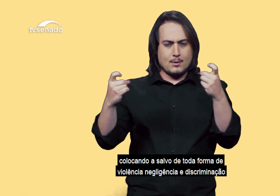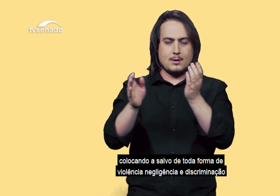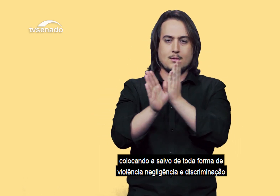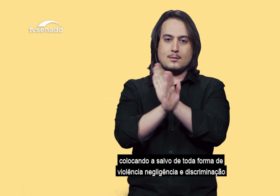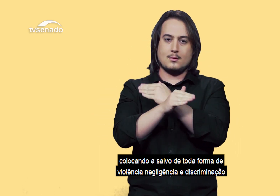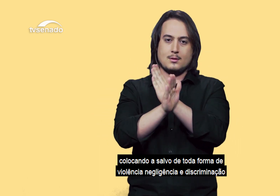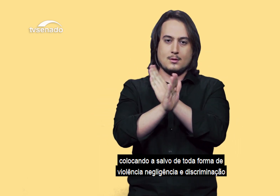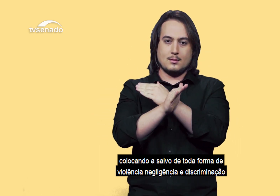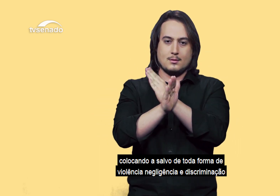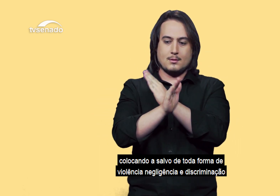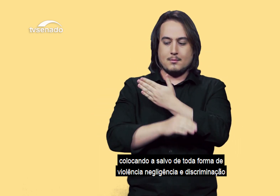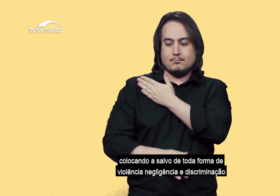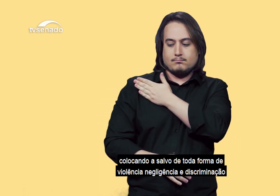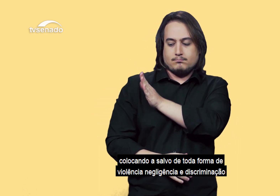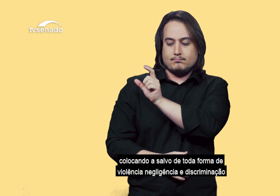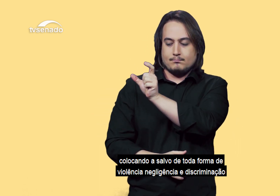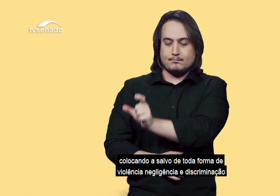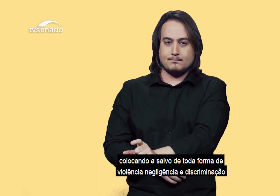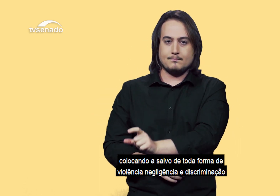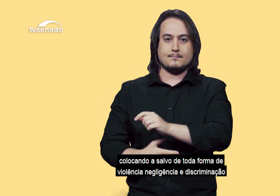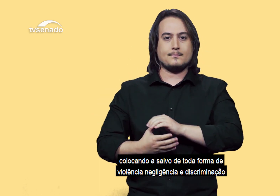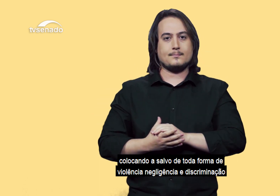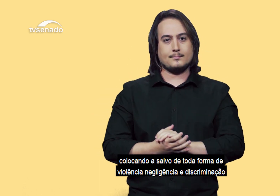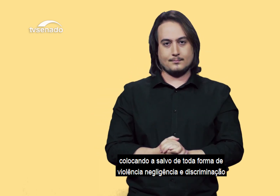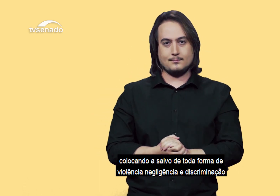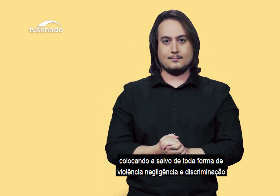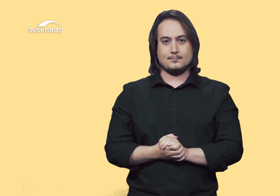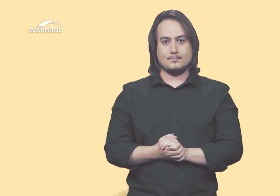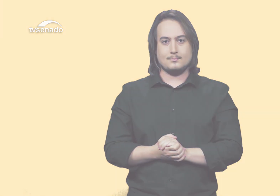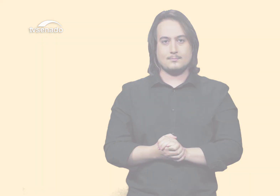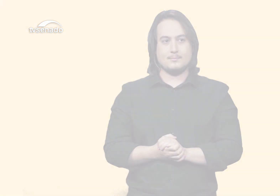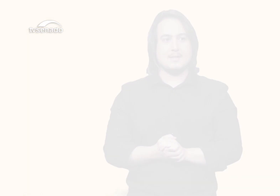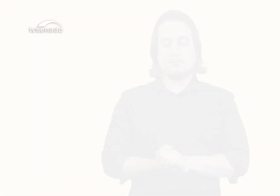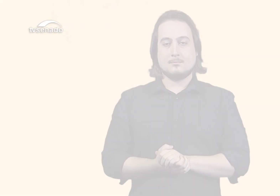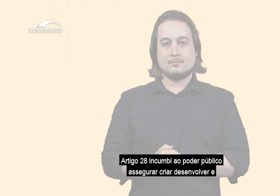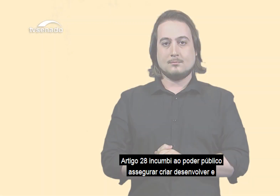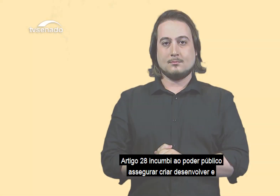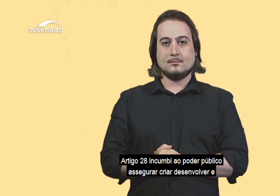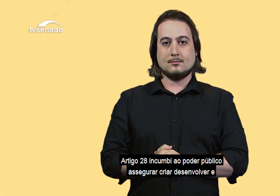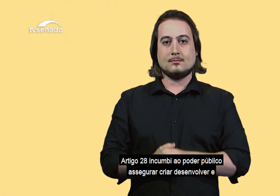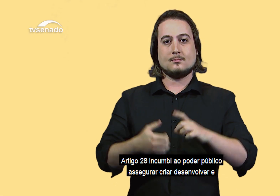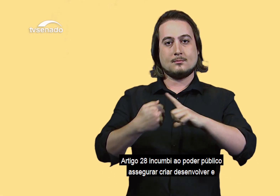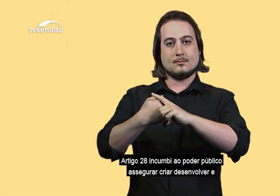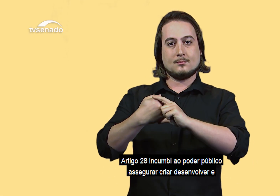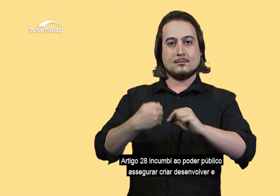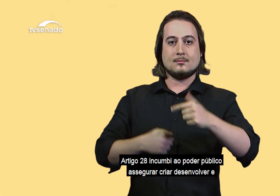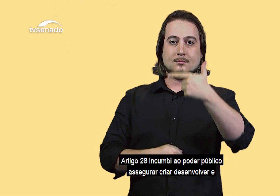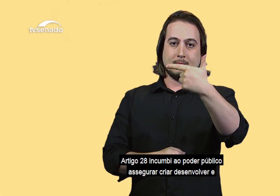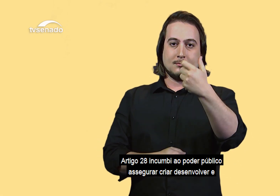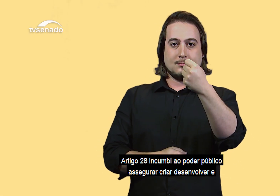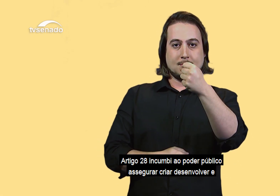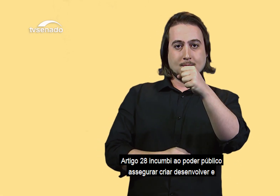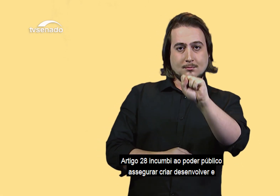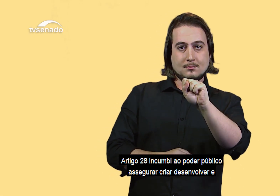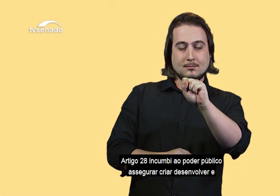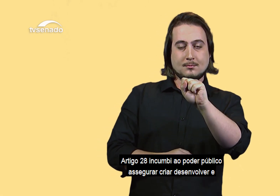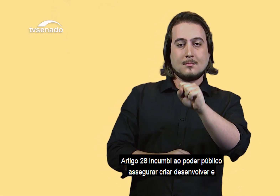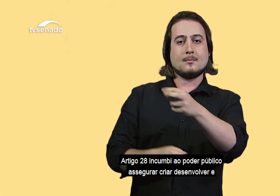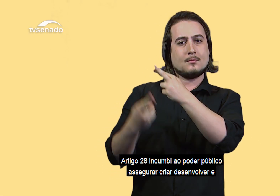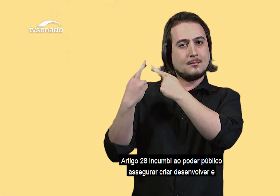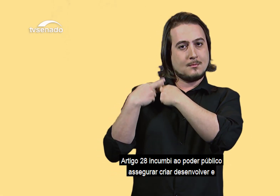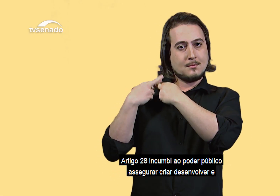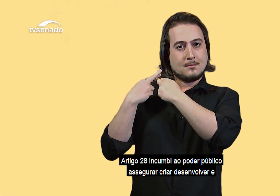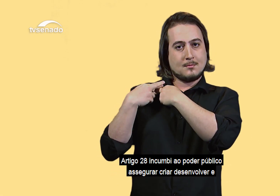violência, negligência e discriminação. Artigo 28. Incumbe ao poder